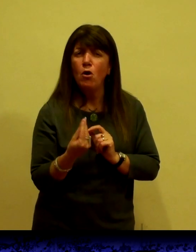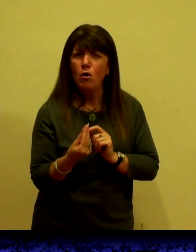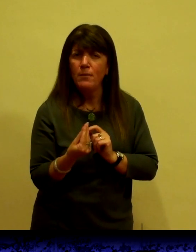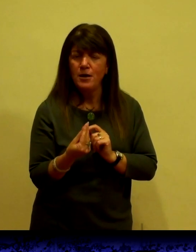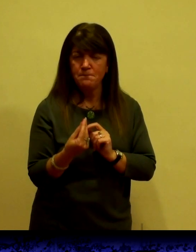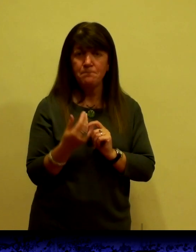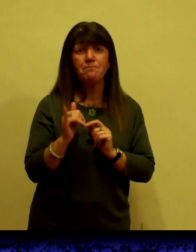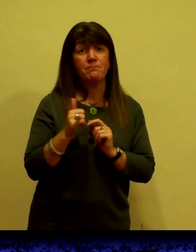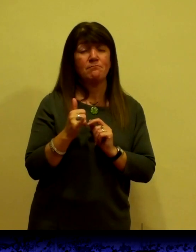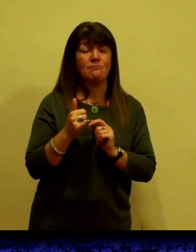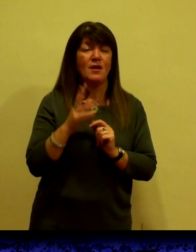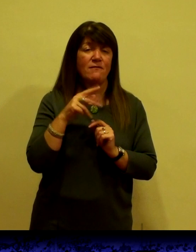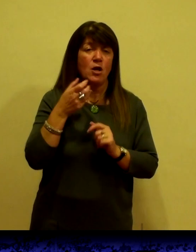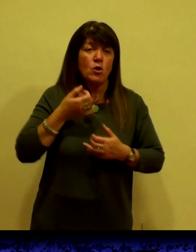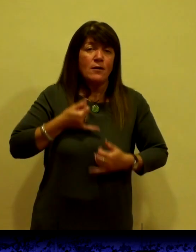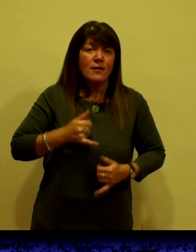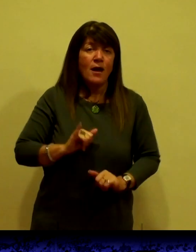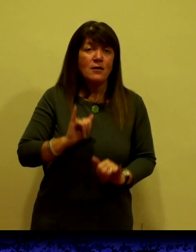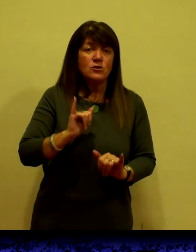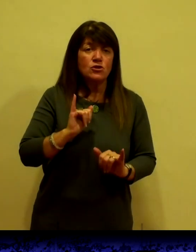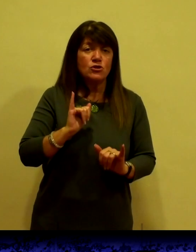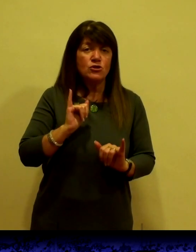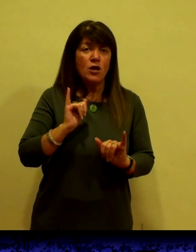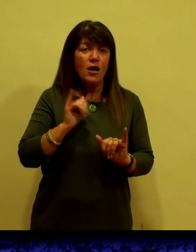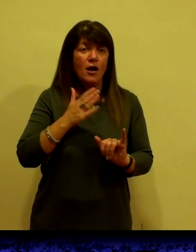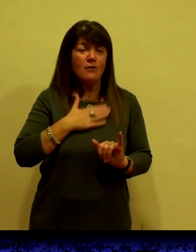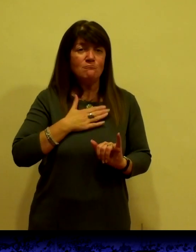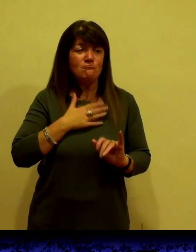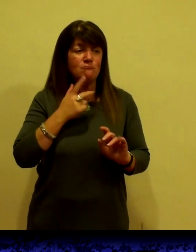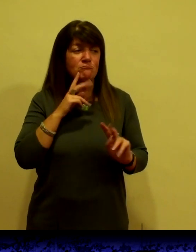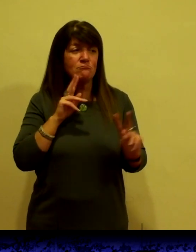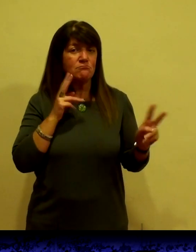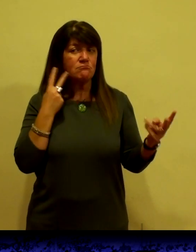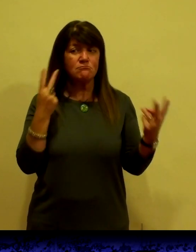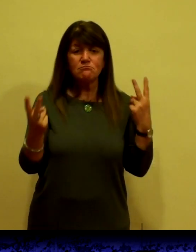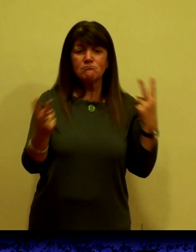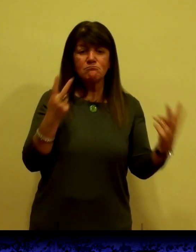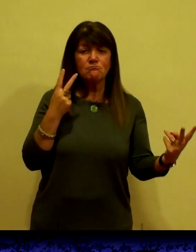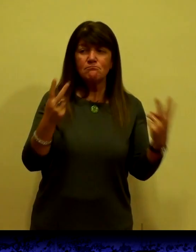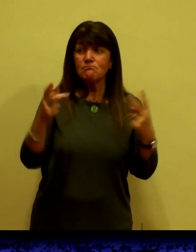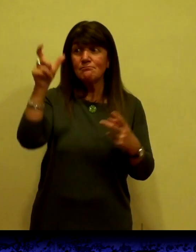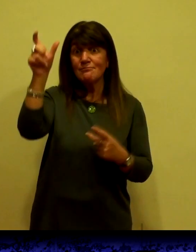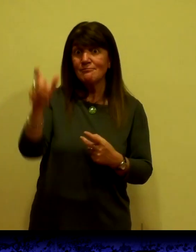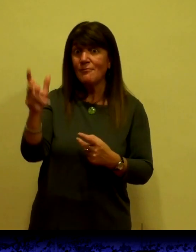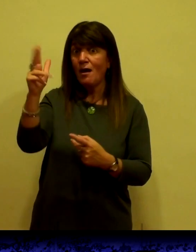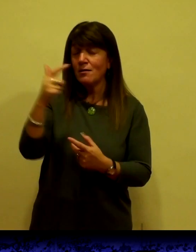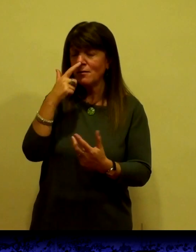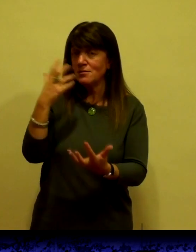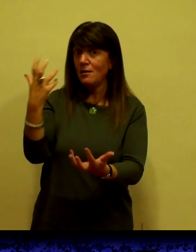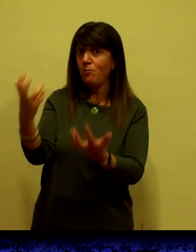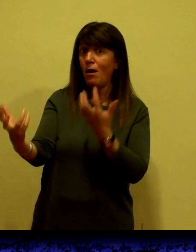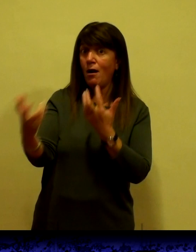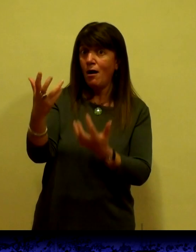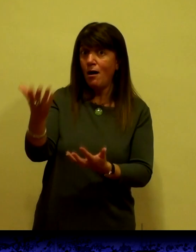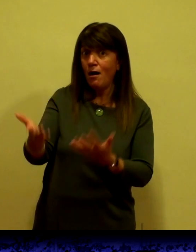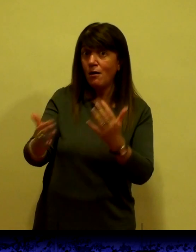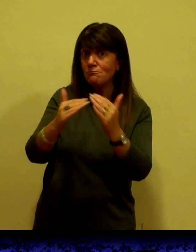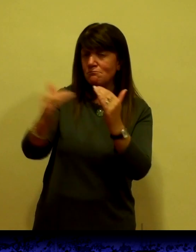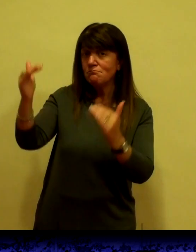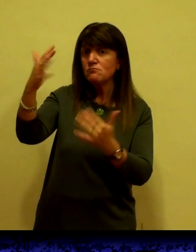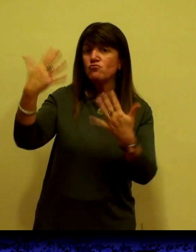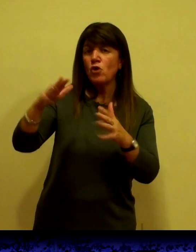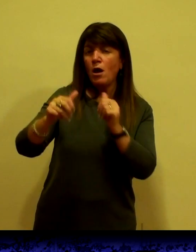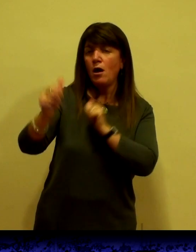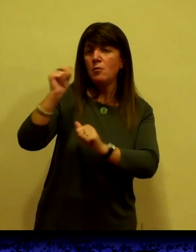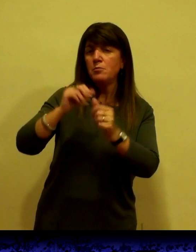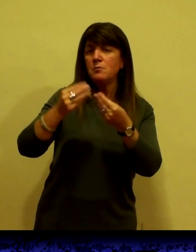evidentemente dall'individuazione. Per quanto riguarda ad esempio gli artisti emergenti, quest'anno è stato promosso un bando di